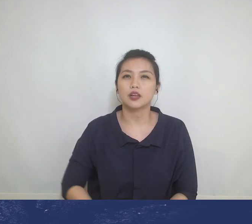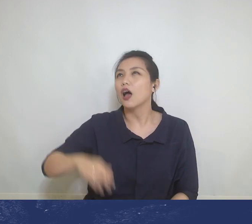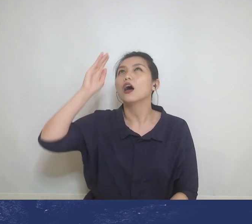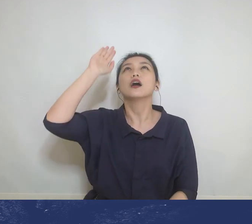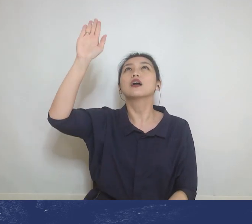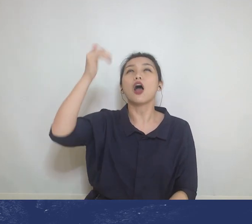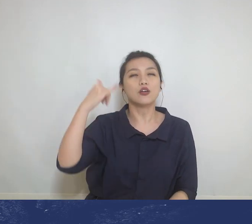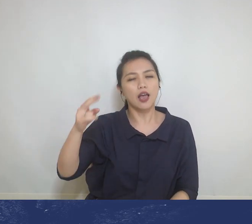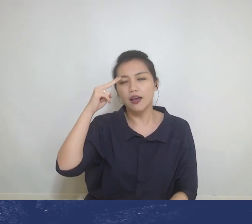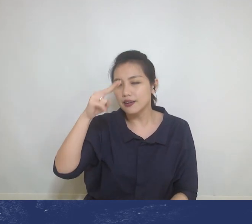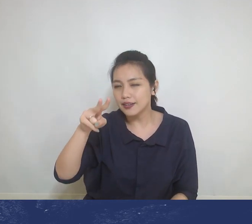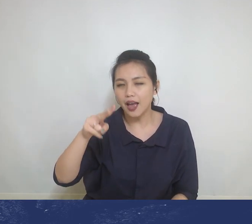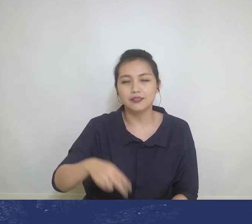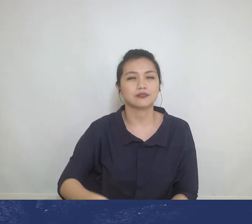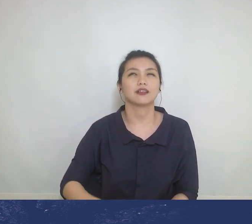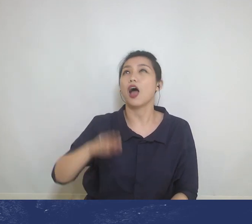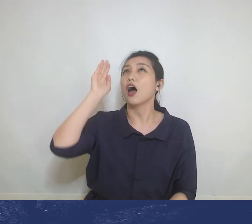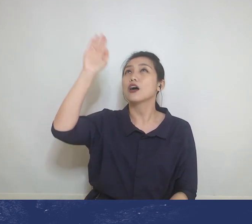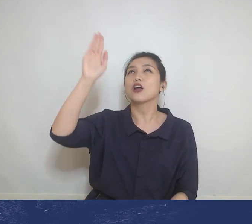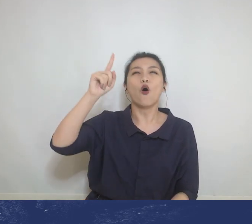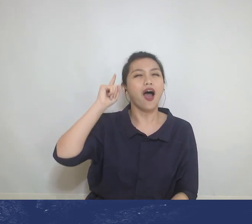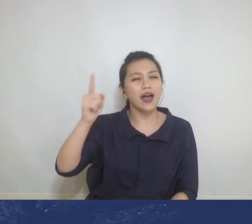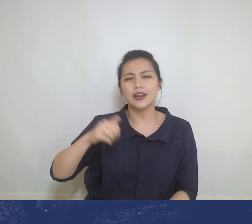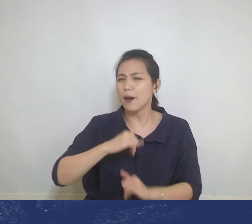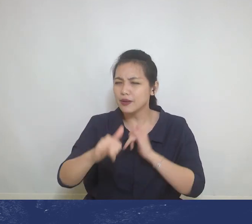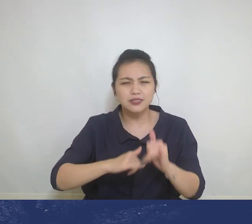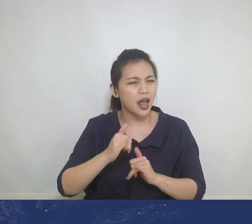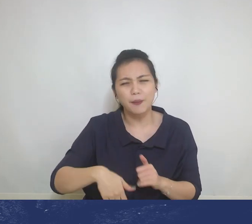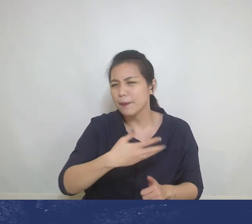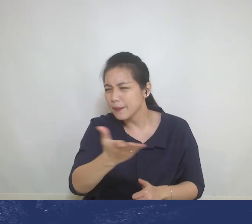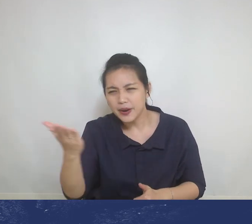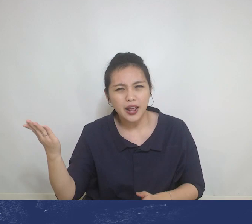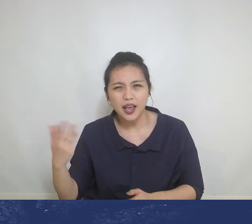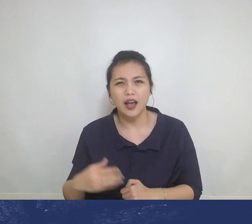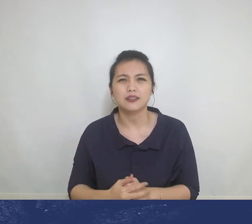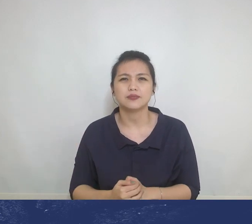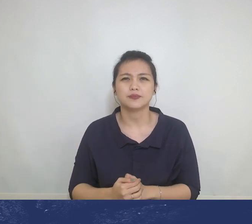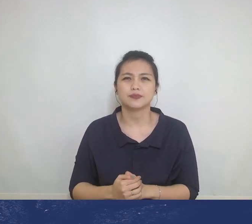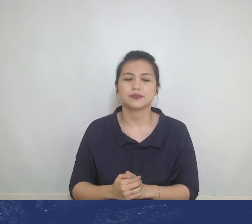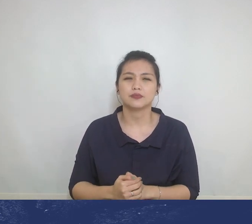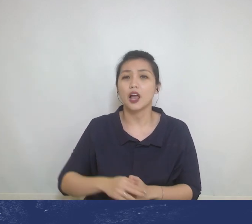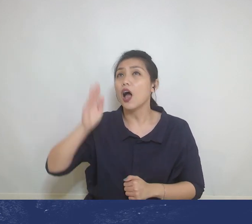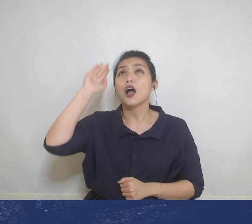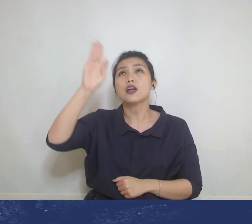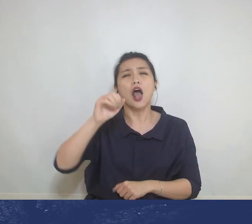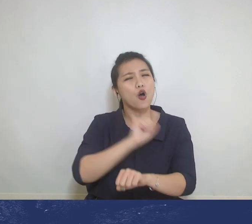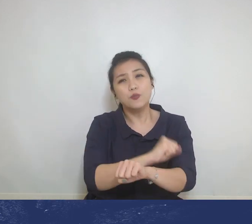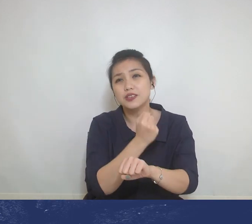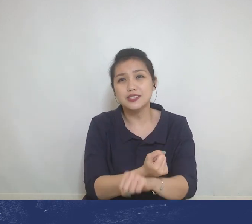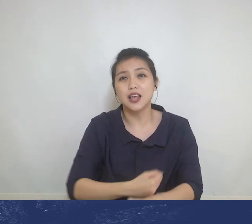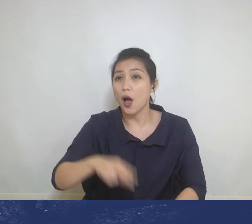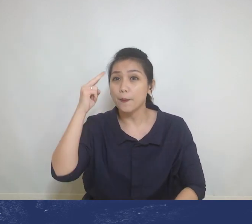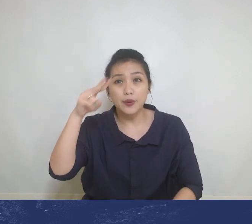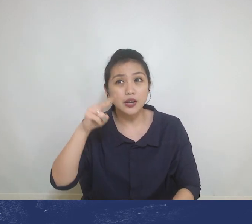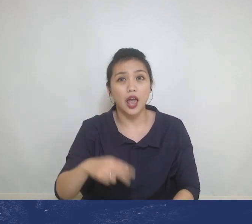ini Tuhan. Kau yang lihat mereka Tuhan, Kau yang tahu Tuhan, Kau yang ada Tuhan bersama dengan mereka Tuhan saat ini Tuhan. Kau yang